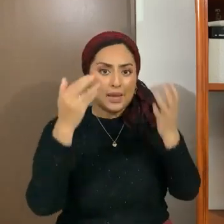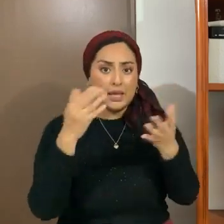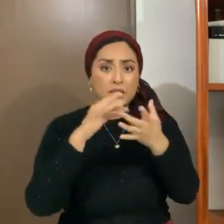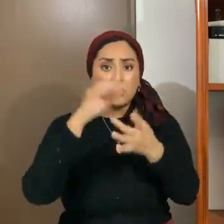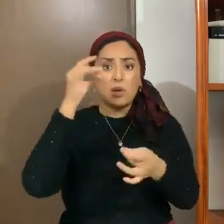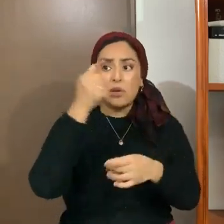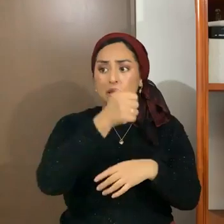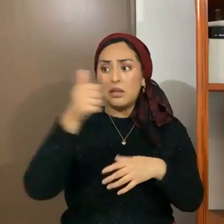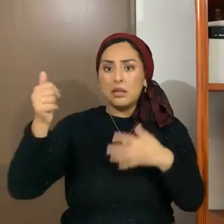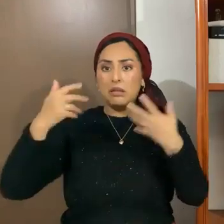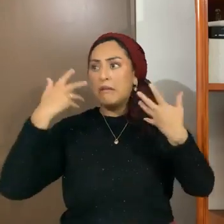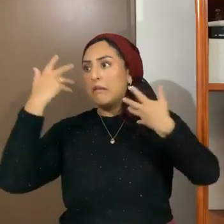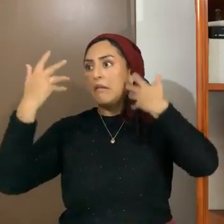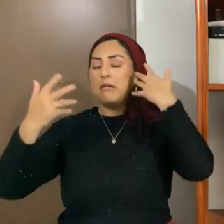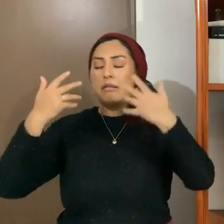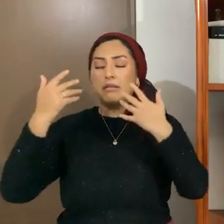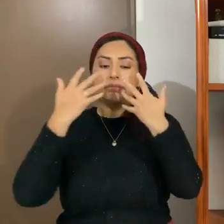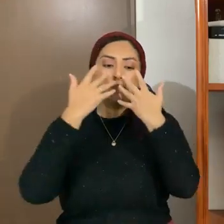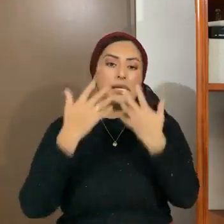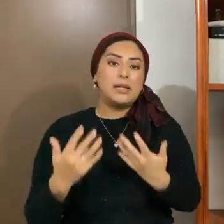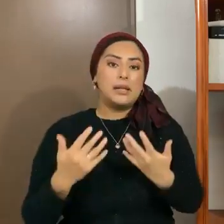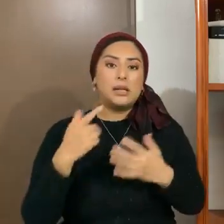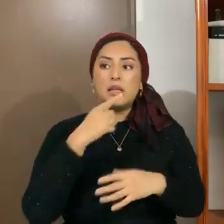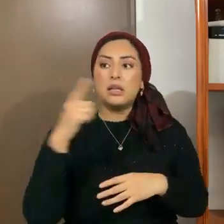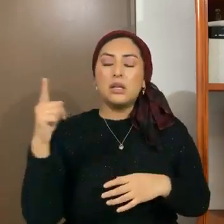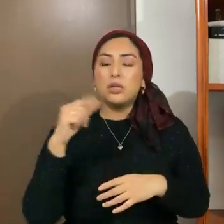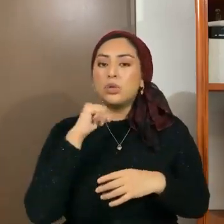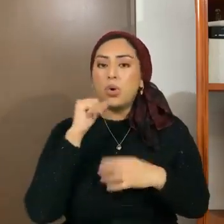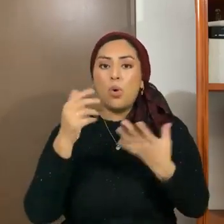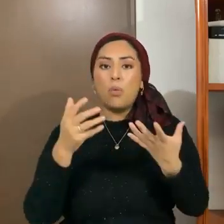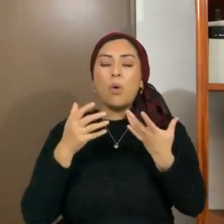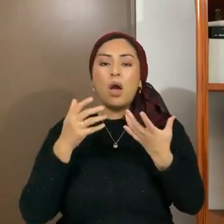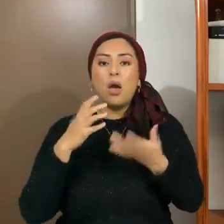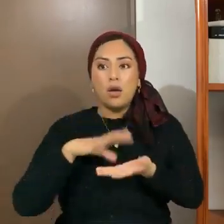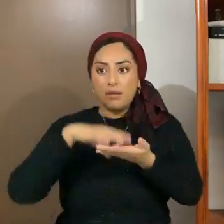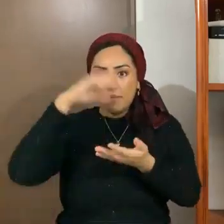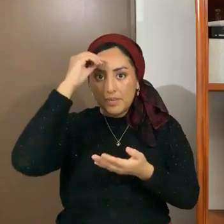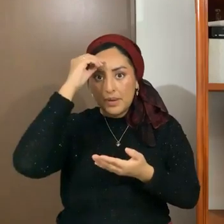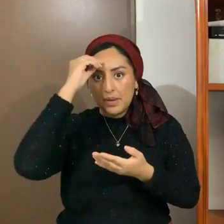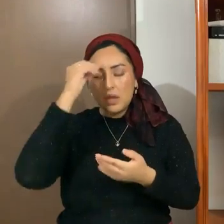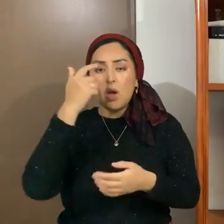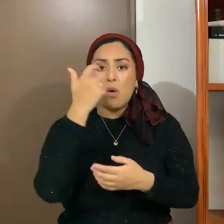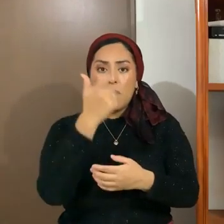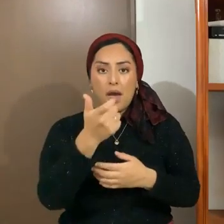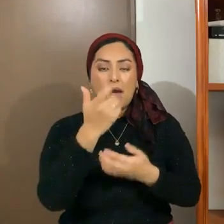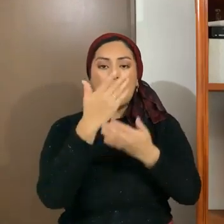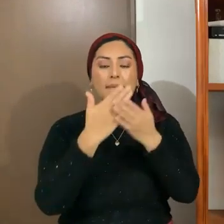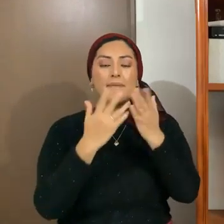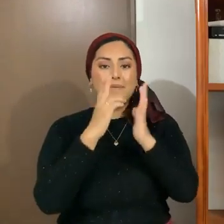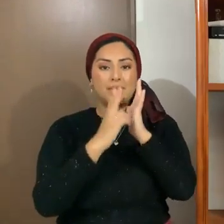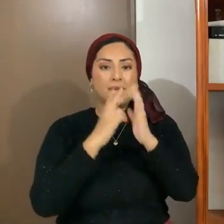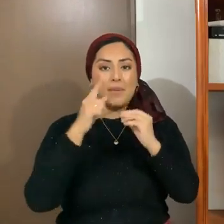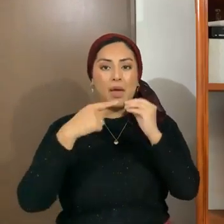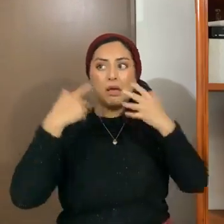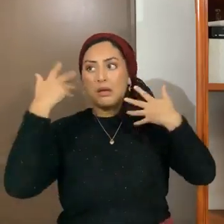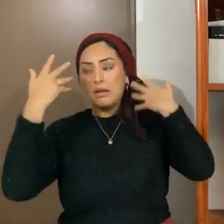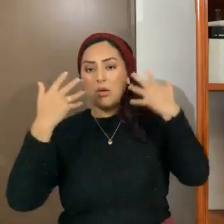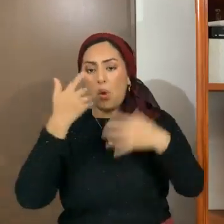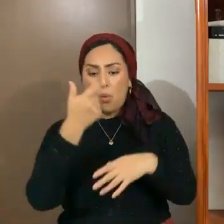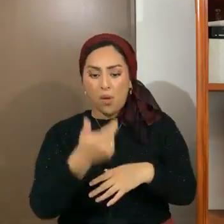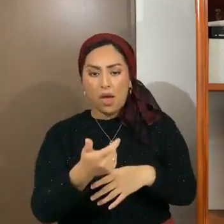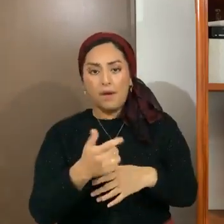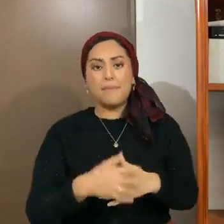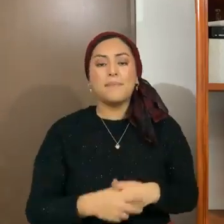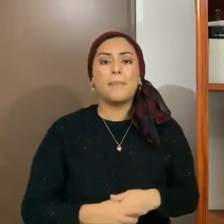con delirios y lamentablemente no quieren escuchar los temas de los delirios. Repásenlos, son para tu bien. Que no tengas